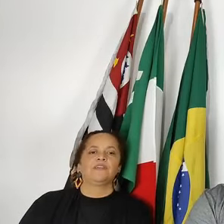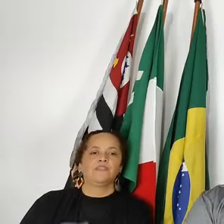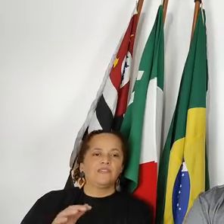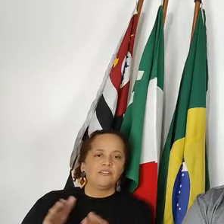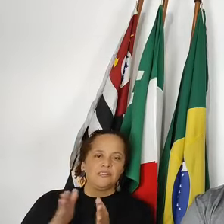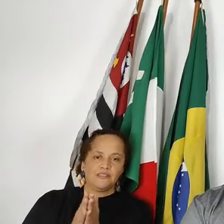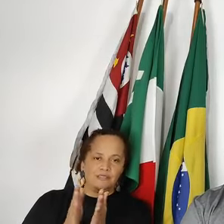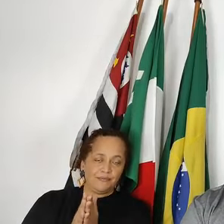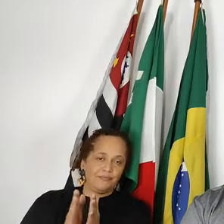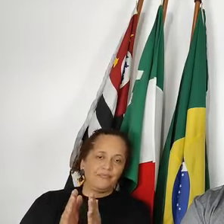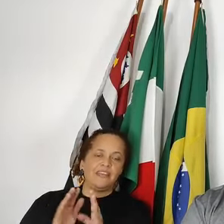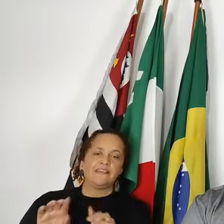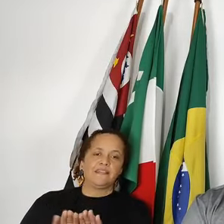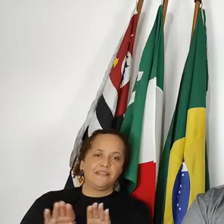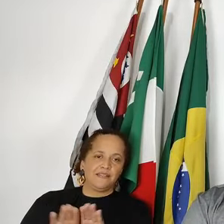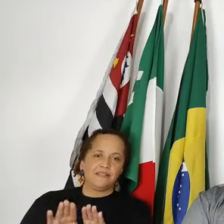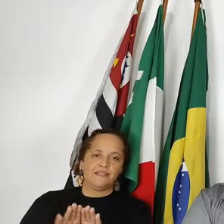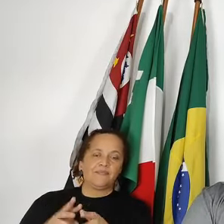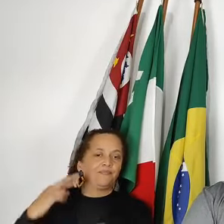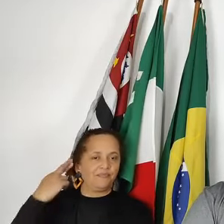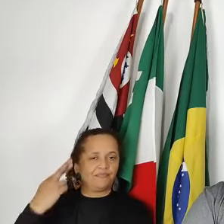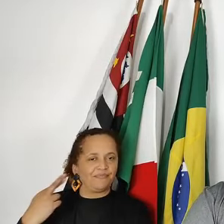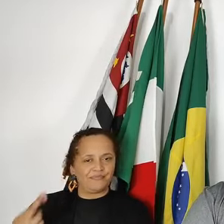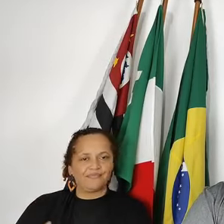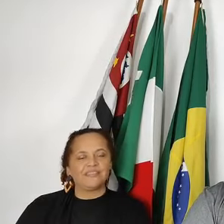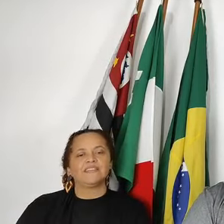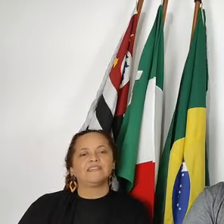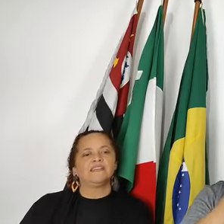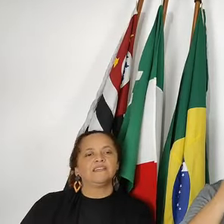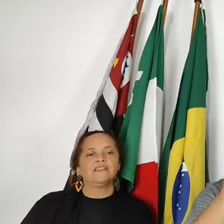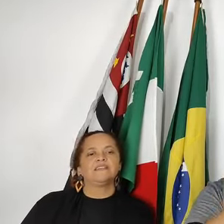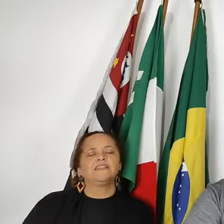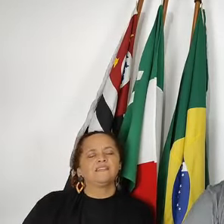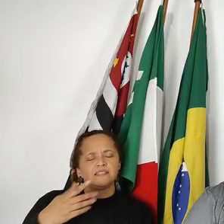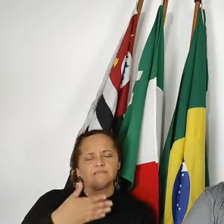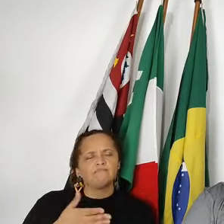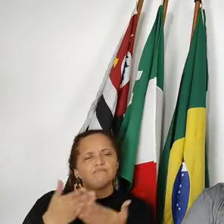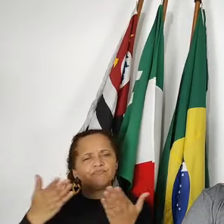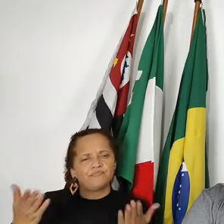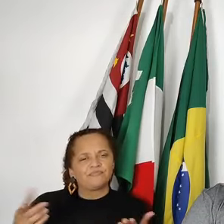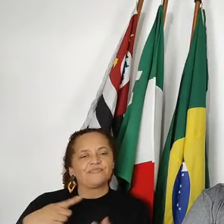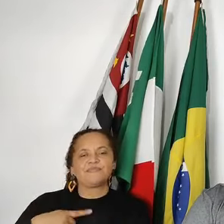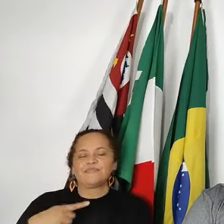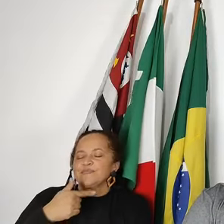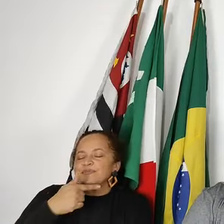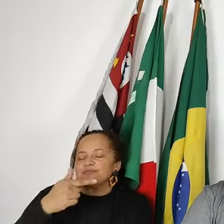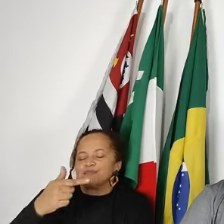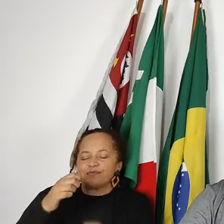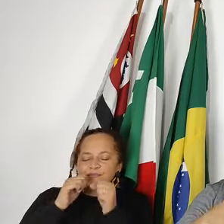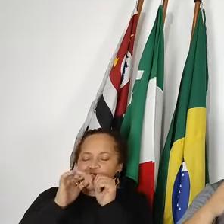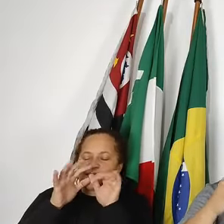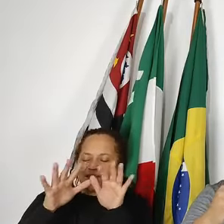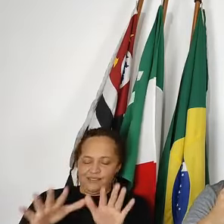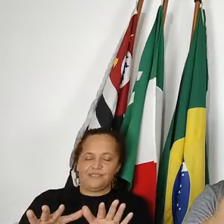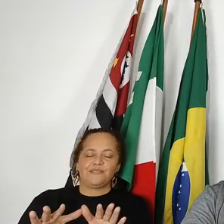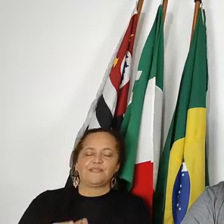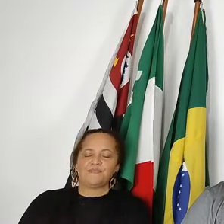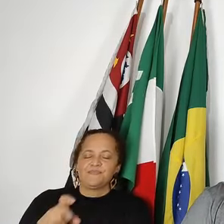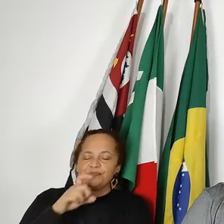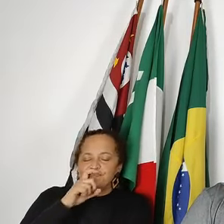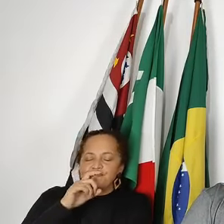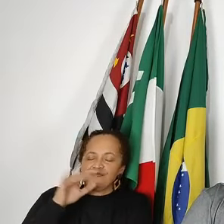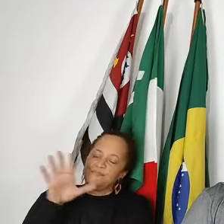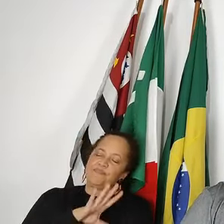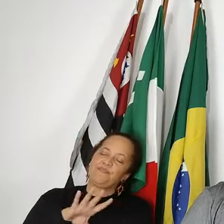a Regiane também, que é uma bênção em nossas vidas, né? E que os irmãos tenham uma semana abençoada. Pai